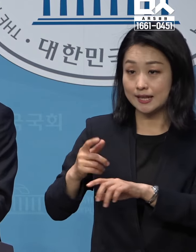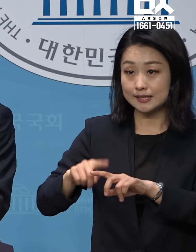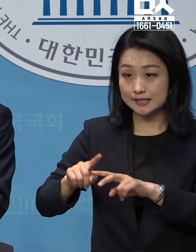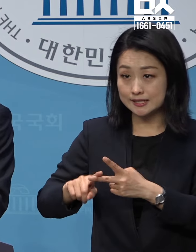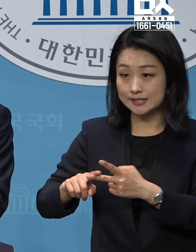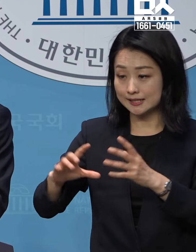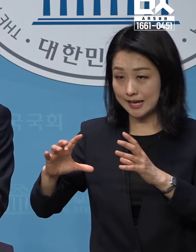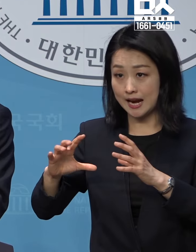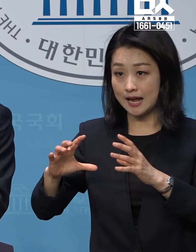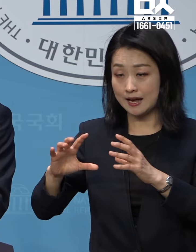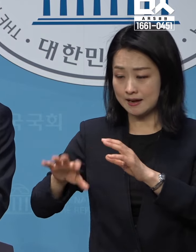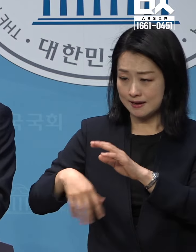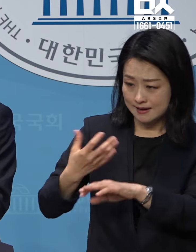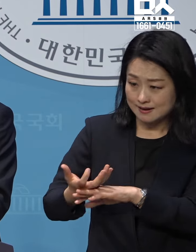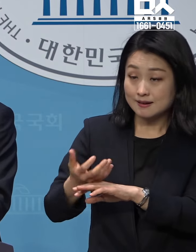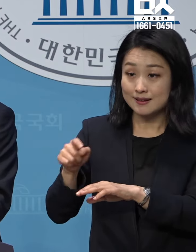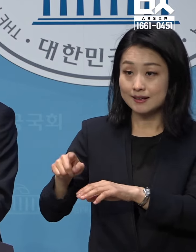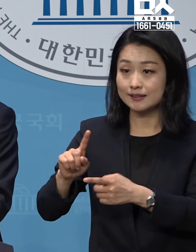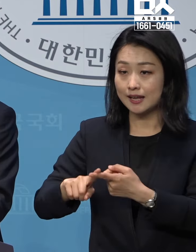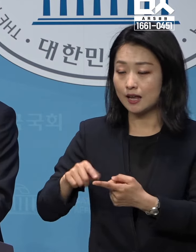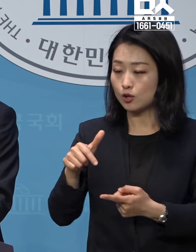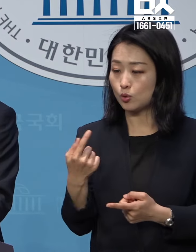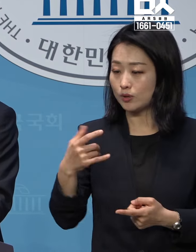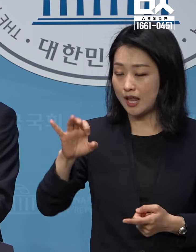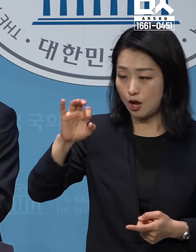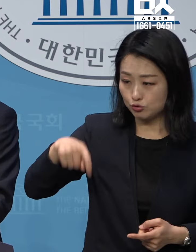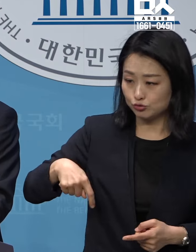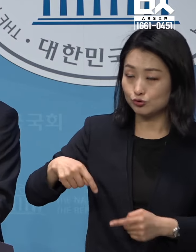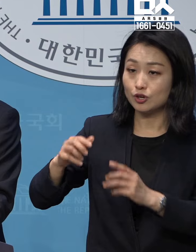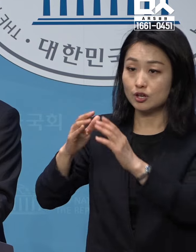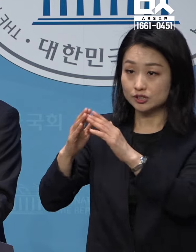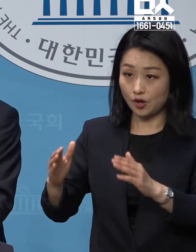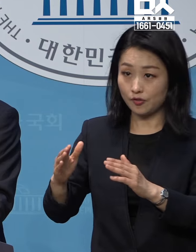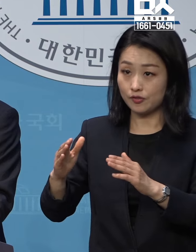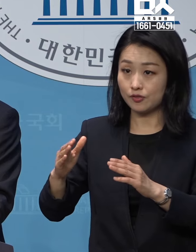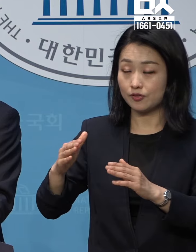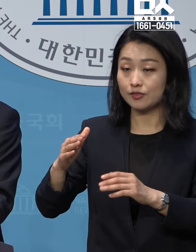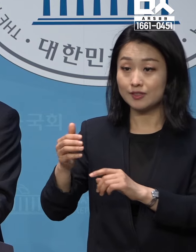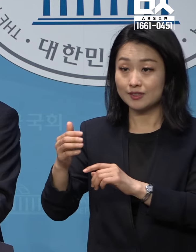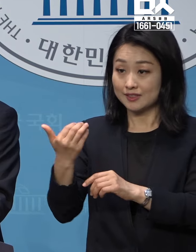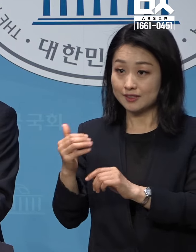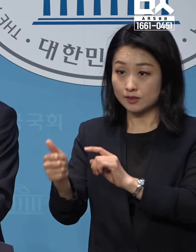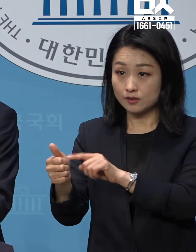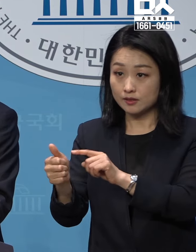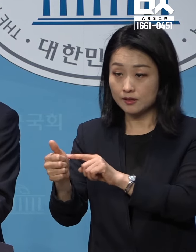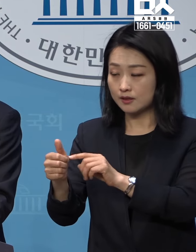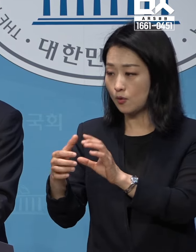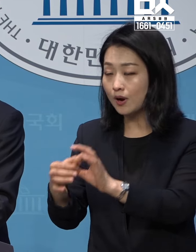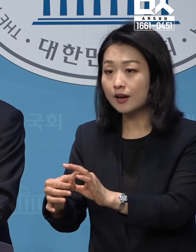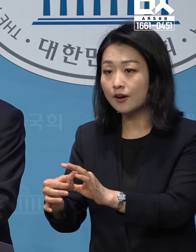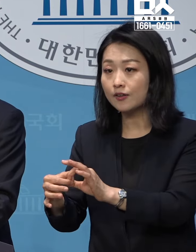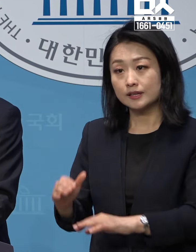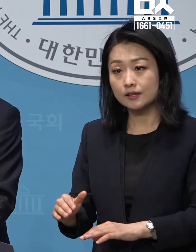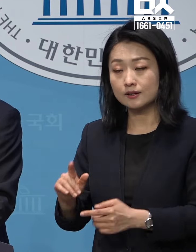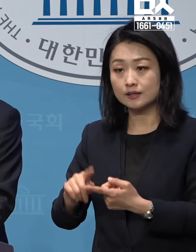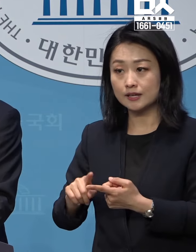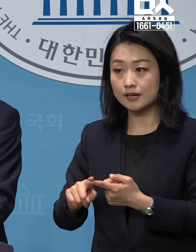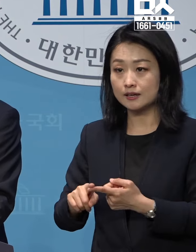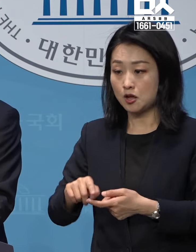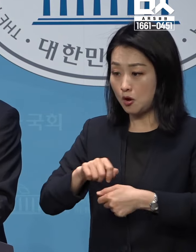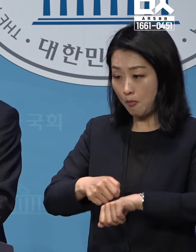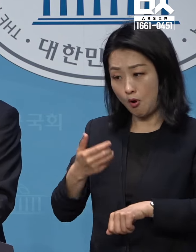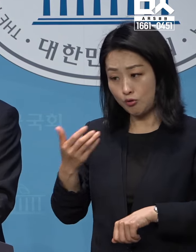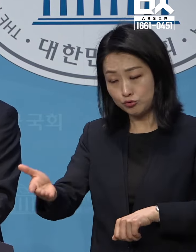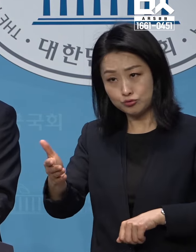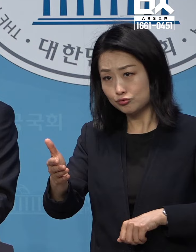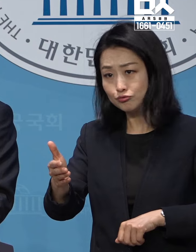내란으로 헌정질서를 파괴한 전두환, 노태우 등의 범죄자에 대한 사법부의 판결에도 불구하고 이들이 제대로